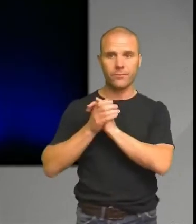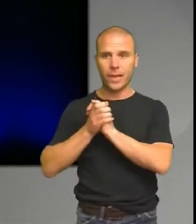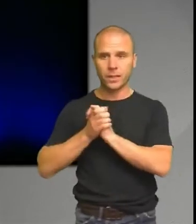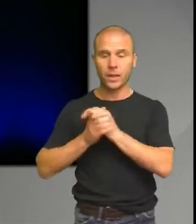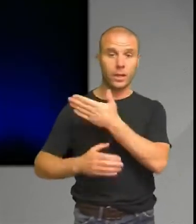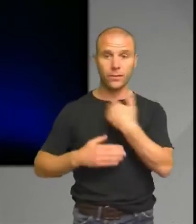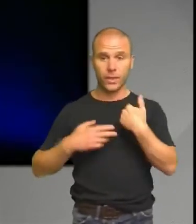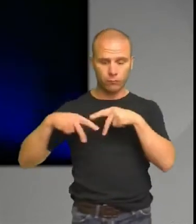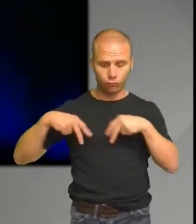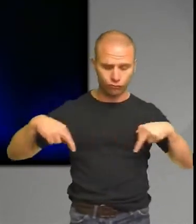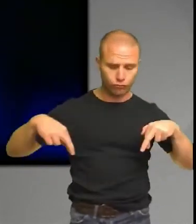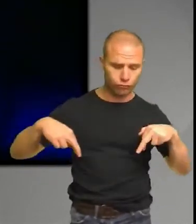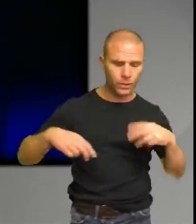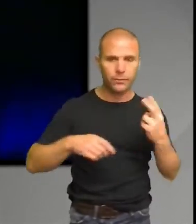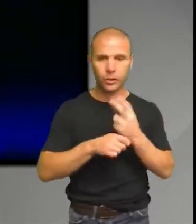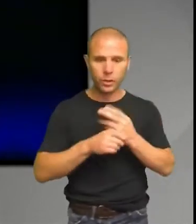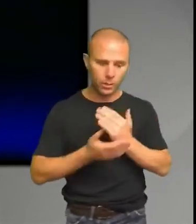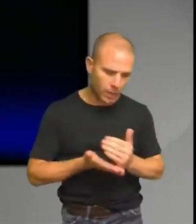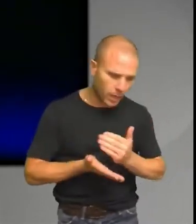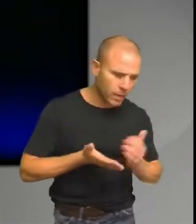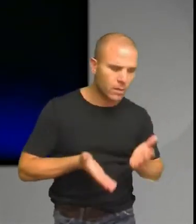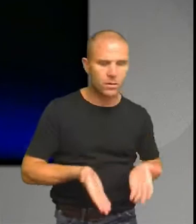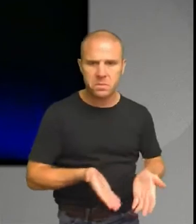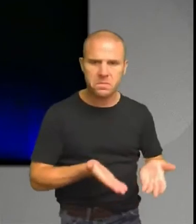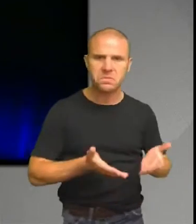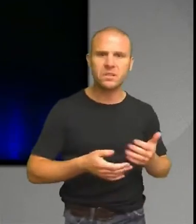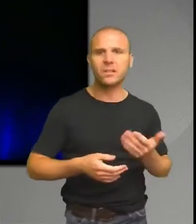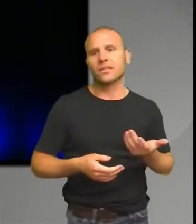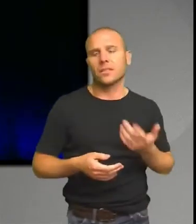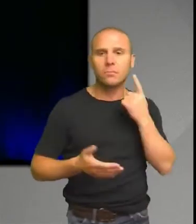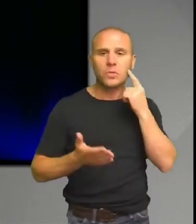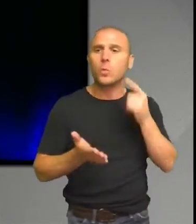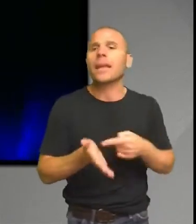runt omkring, försökte berätta att det han gjorde inte var med meningen.